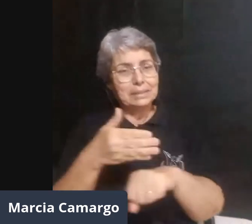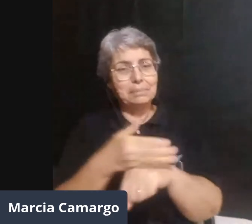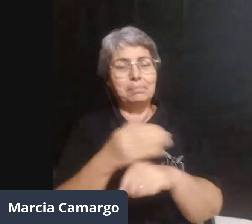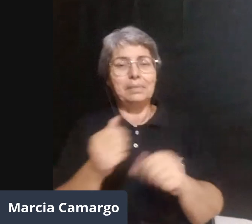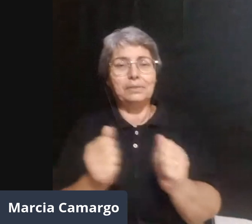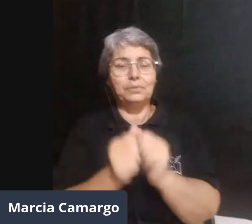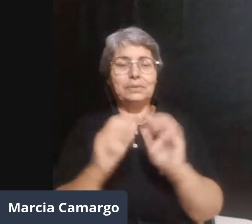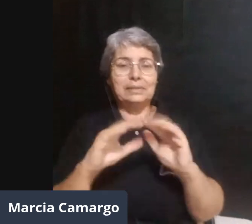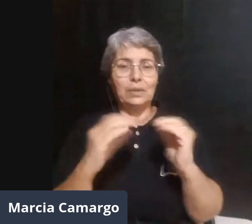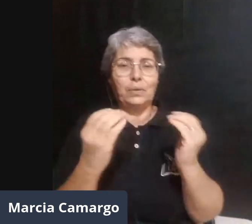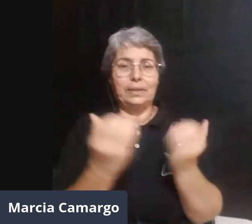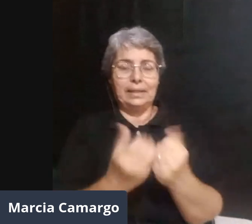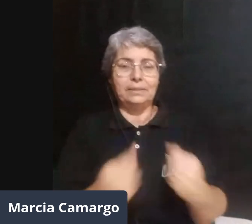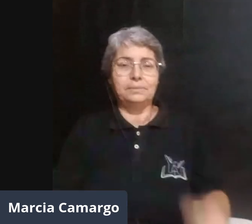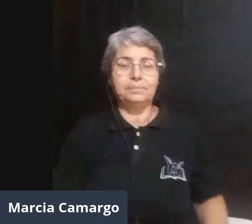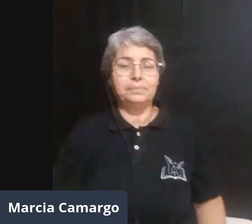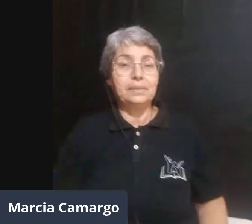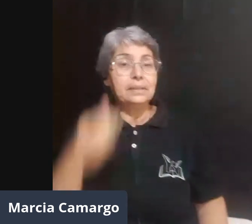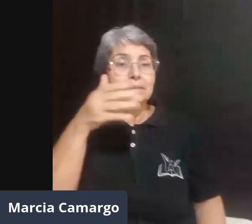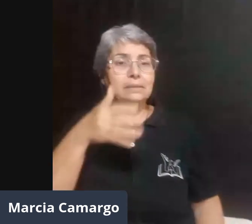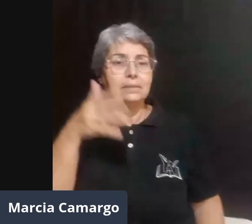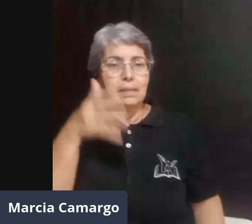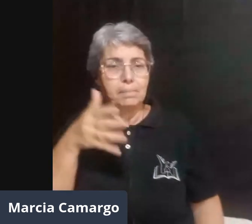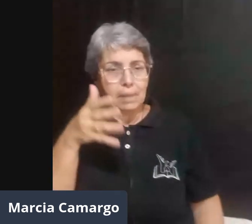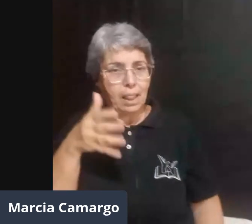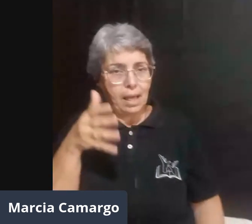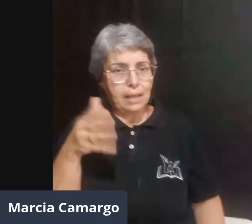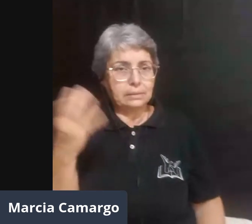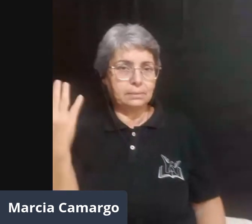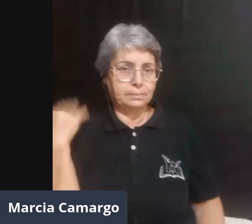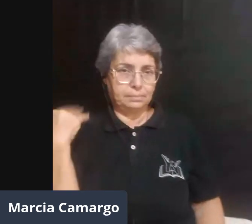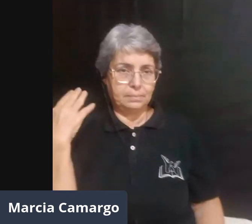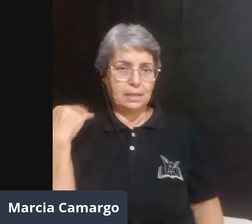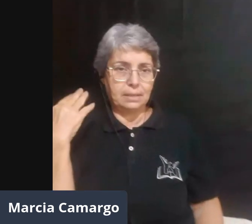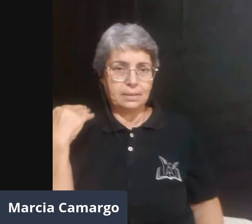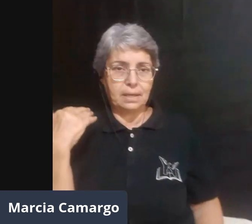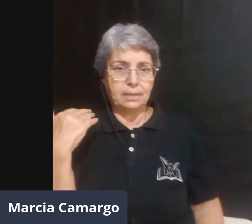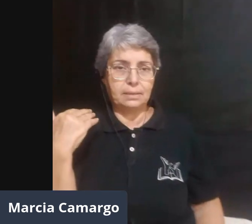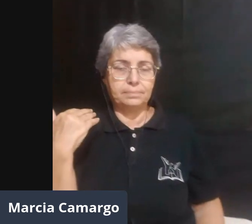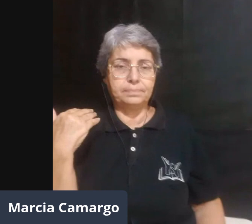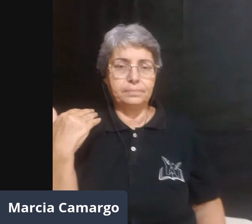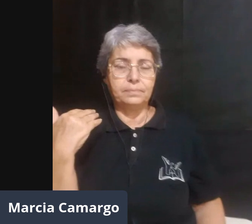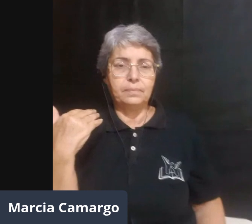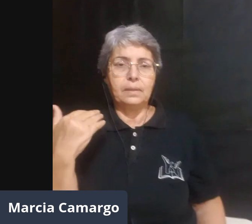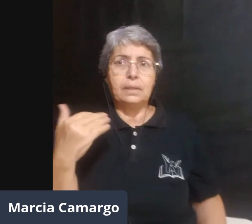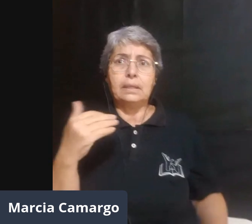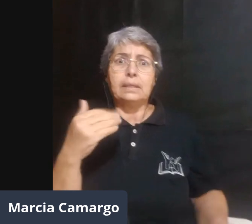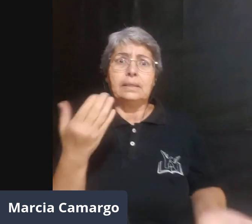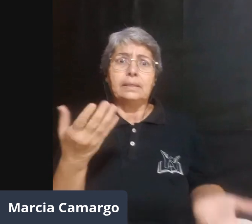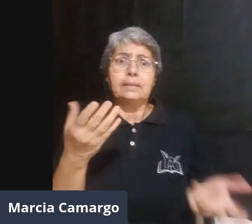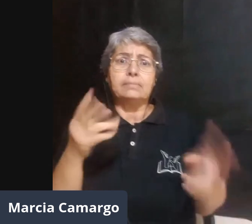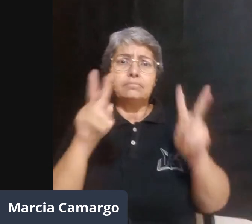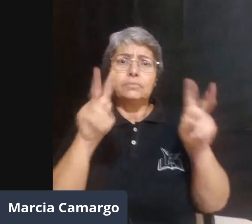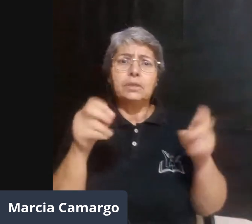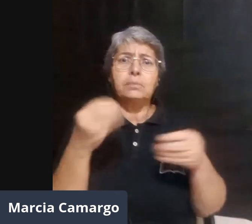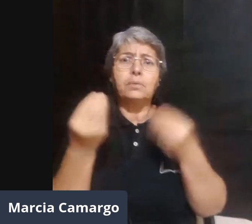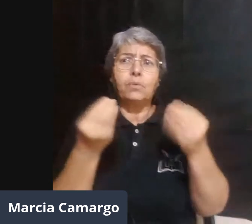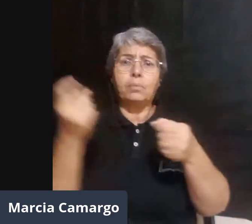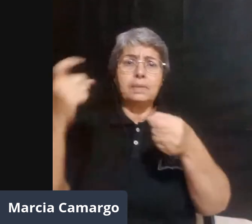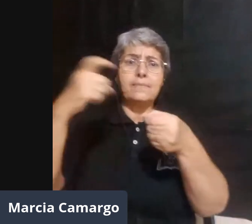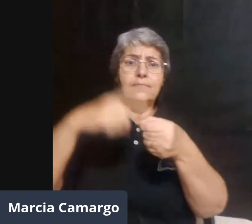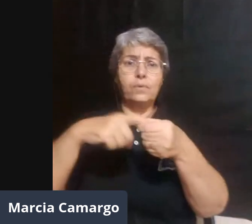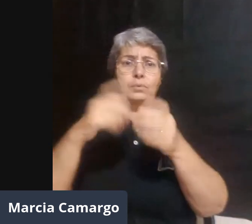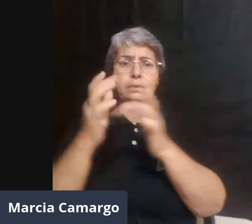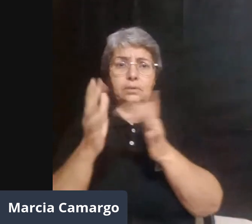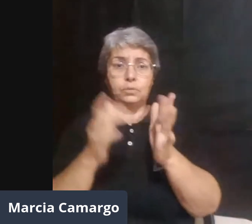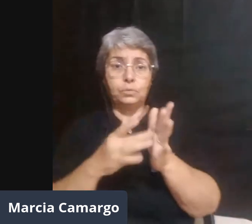palestra passada, nós vimos que para Jesus voltar, ele necessita de um povo